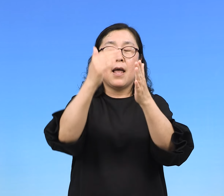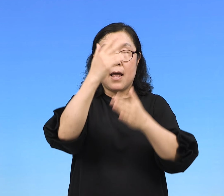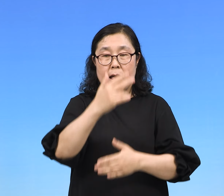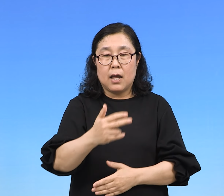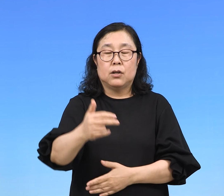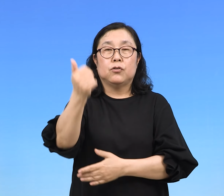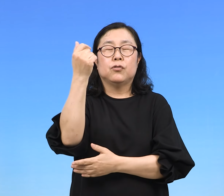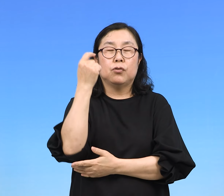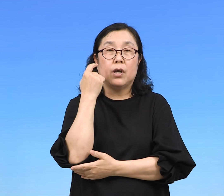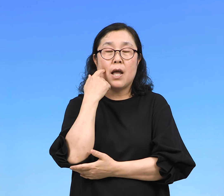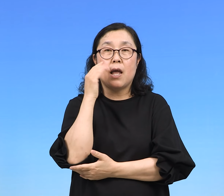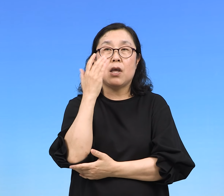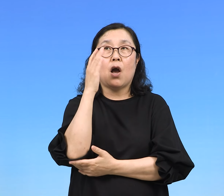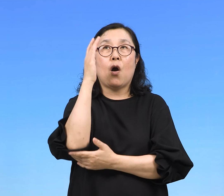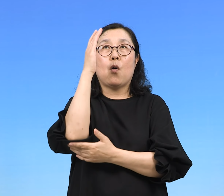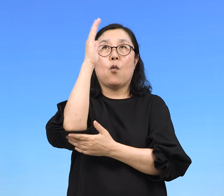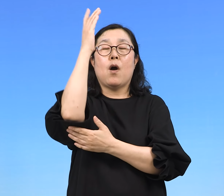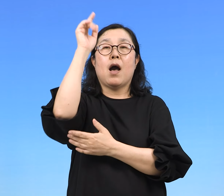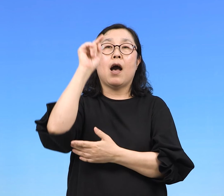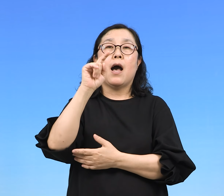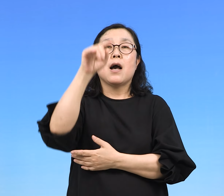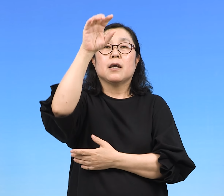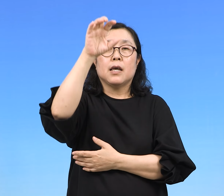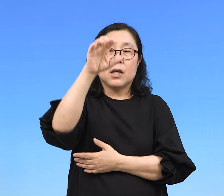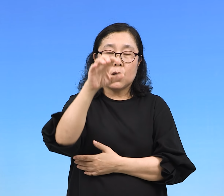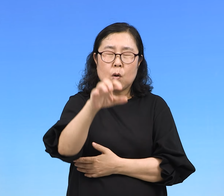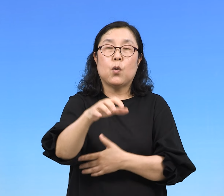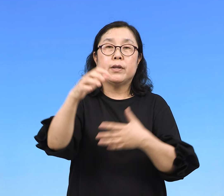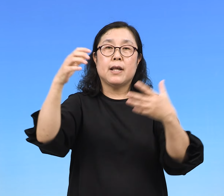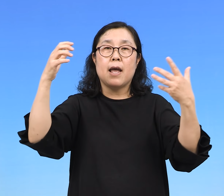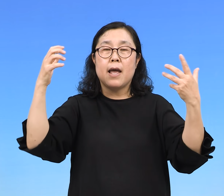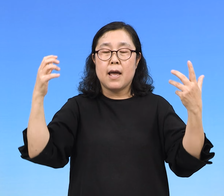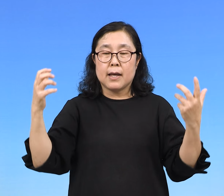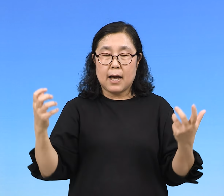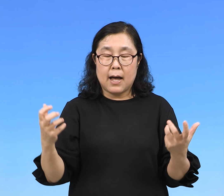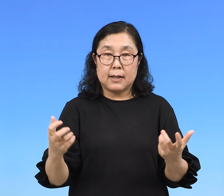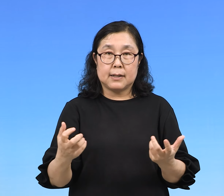선포합니다. 주의 영광 이곳에 가득해.